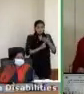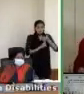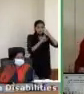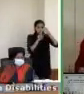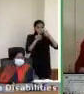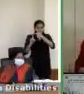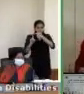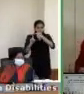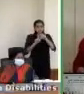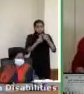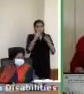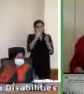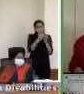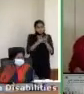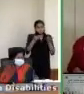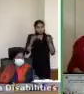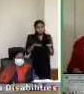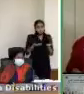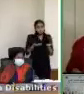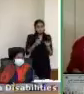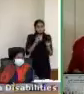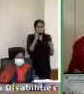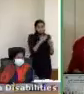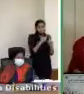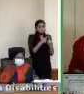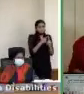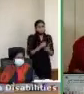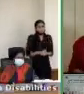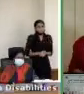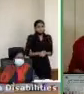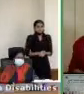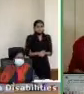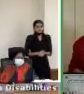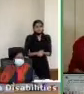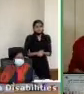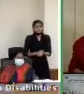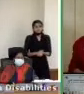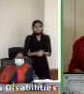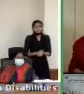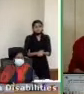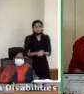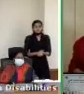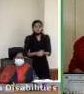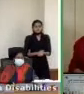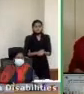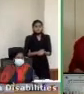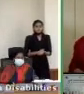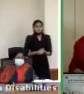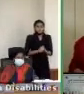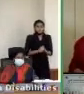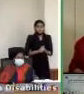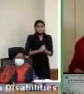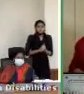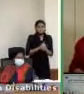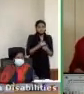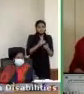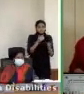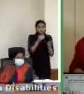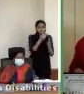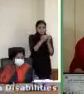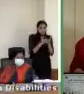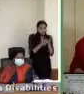की मुख्य विशेषताएं। फैशन तथा कला के क्षेत्र में भारत का प्रथम समावेशी कार्यक्रम,